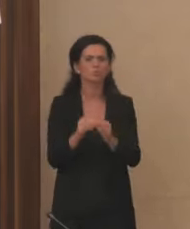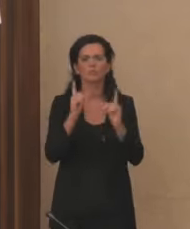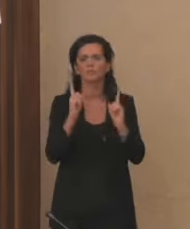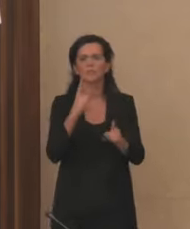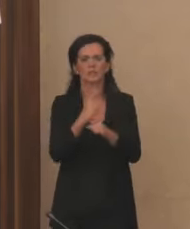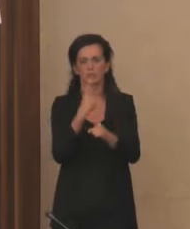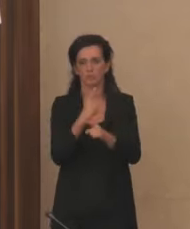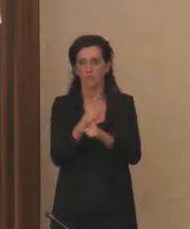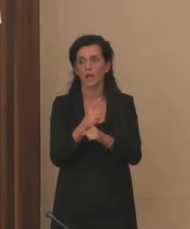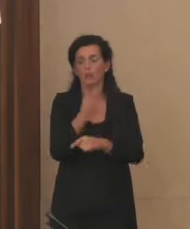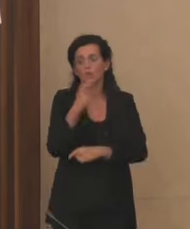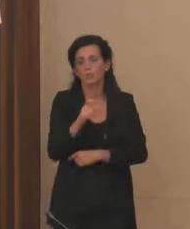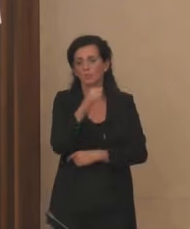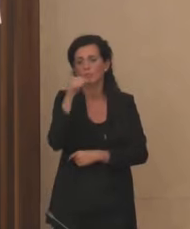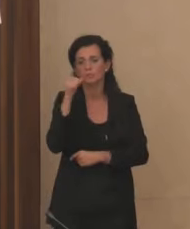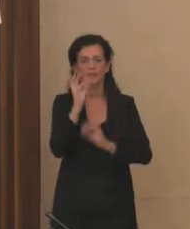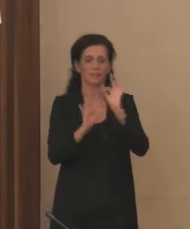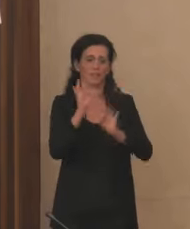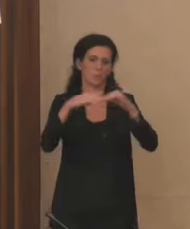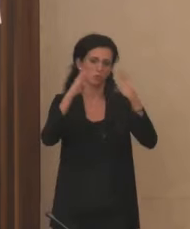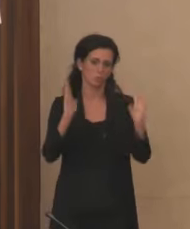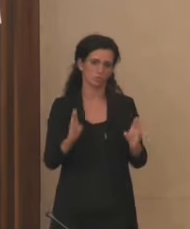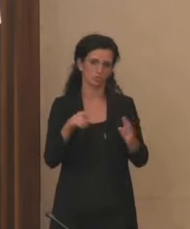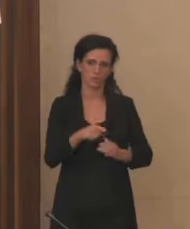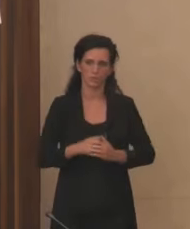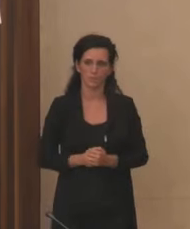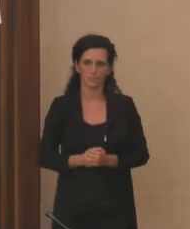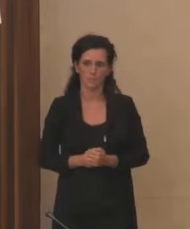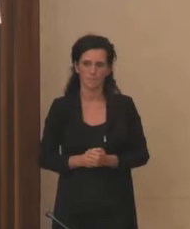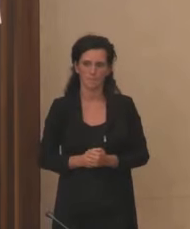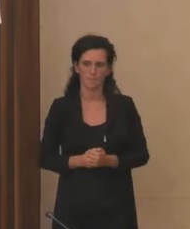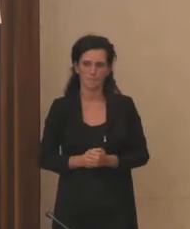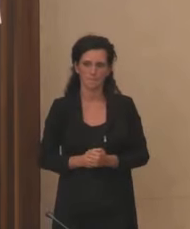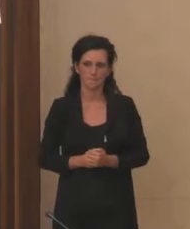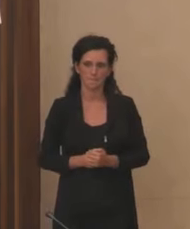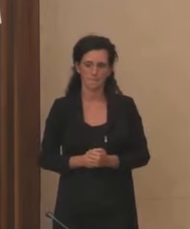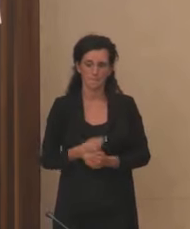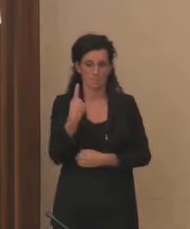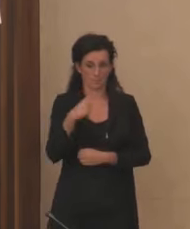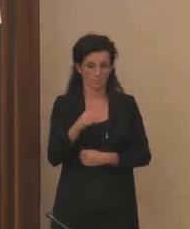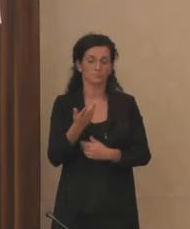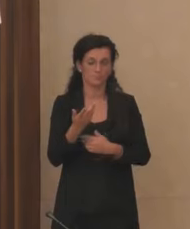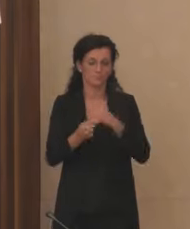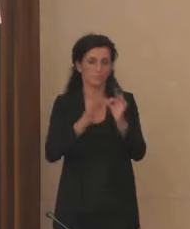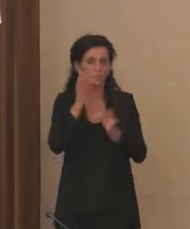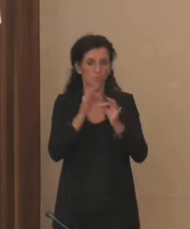possano fare una buona terapia domiciliare. E questo comporta anche una riduzione dei costi